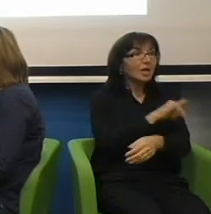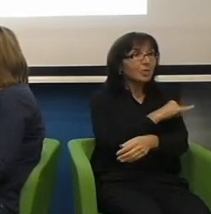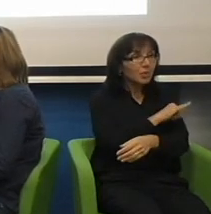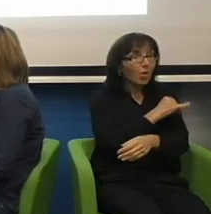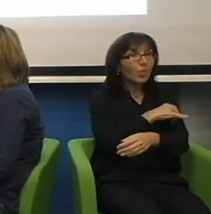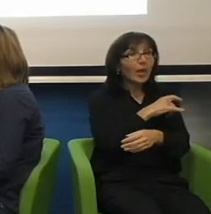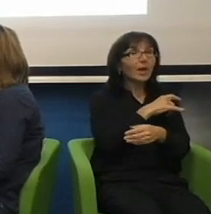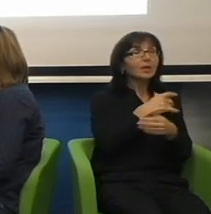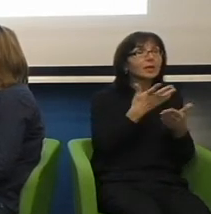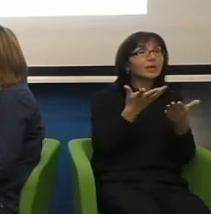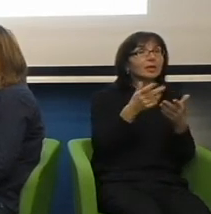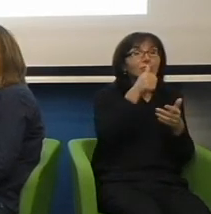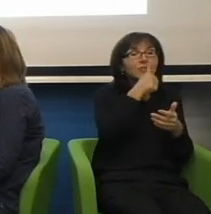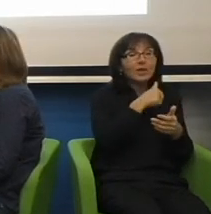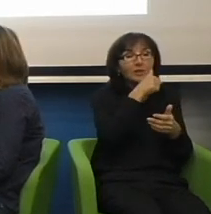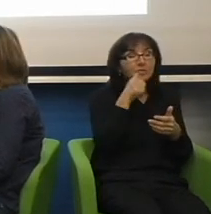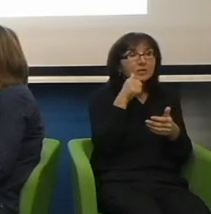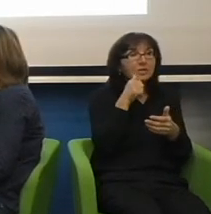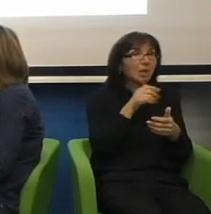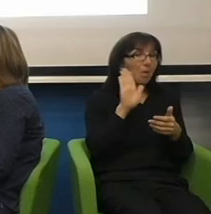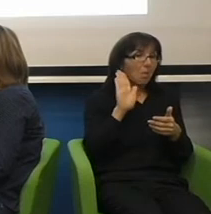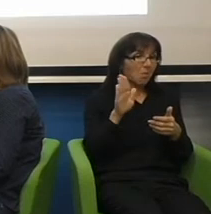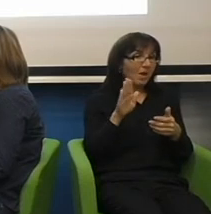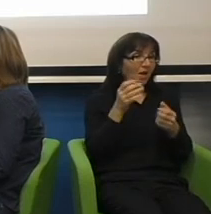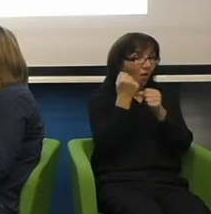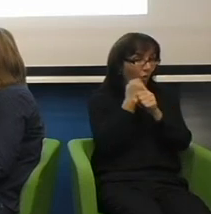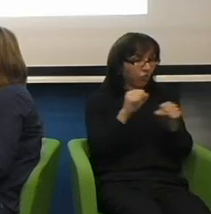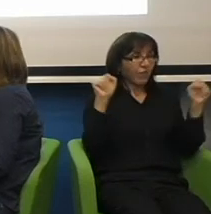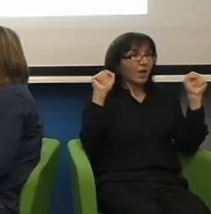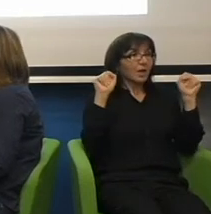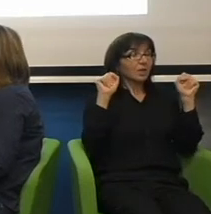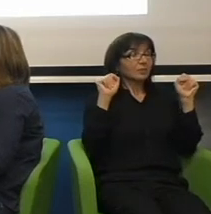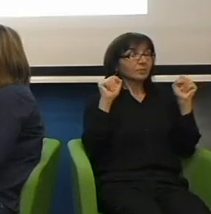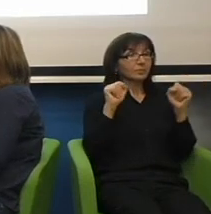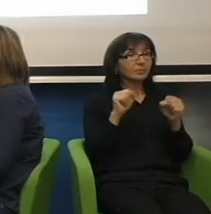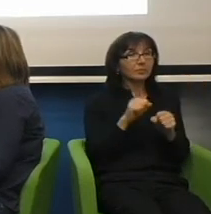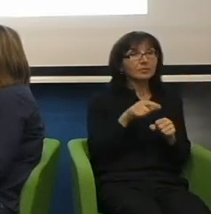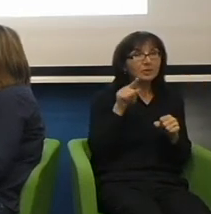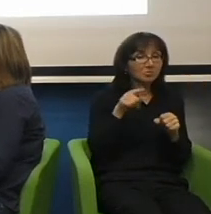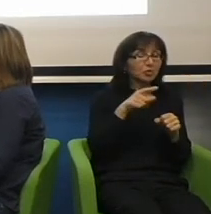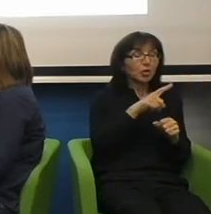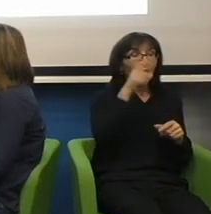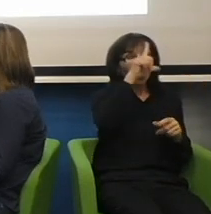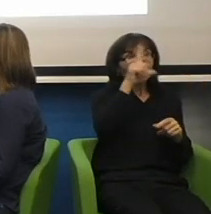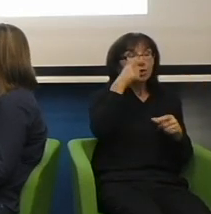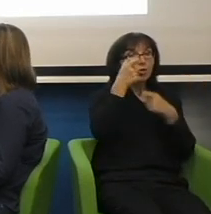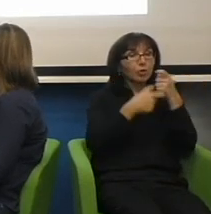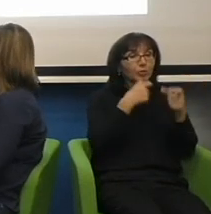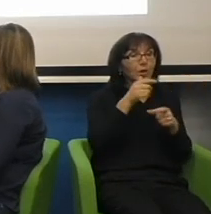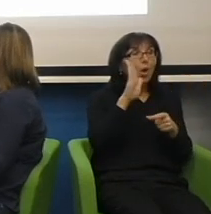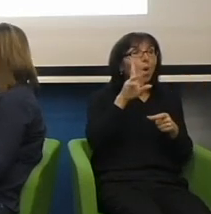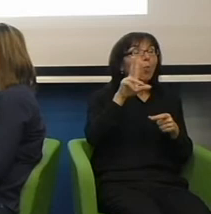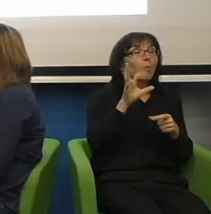trzeba było rzeczywiście mieć sporą odwagę i determinację, tak? I ci ludzie to robili. Anna poznaje Bogdana